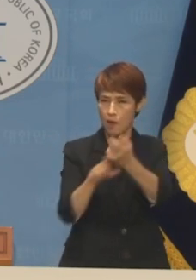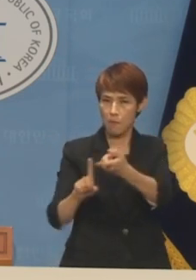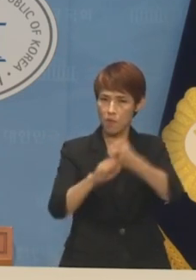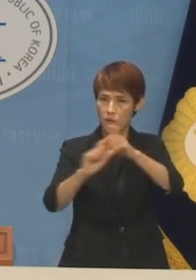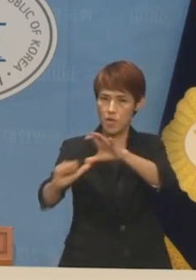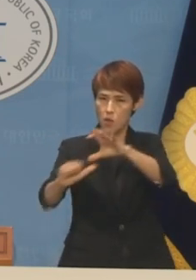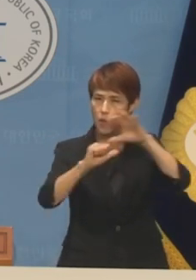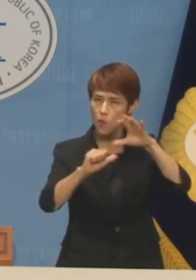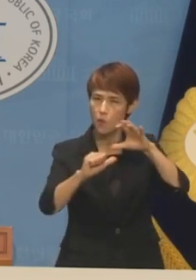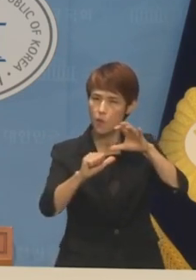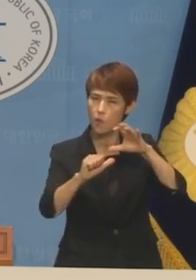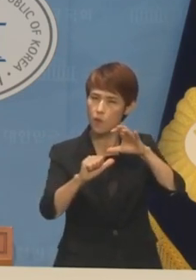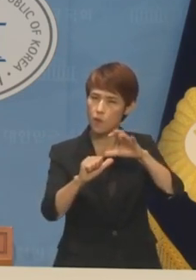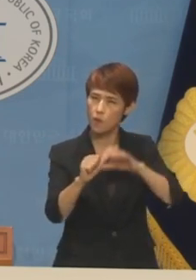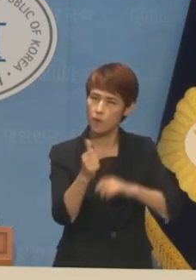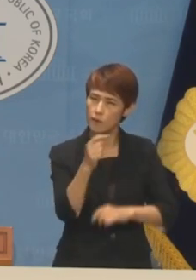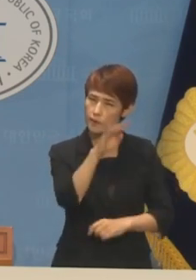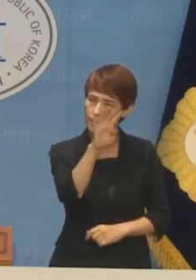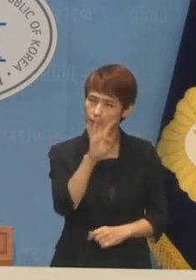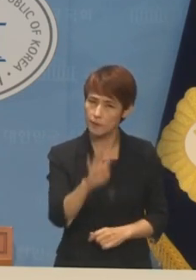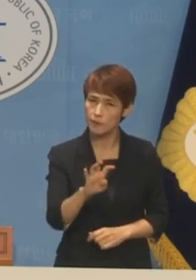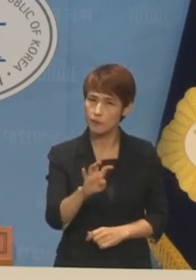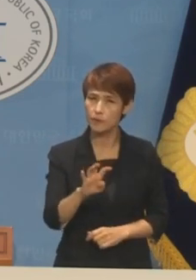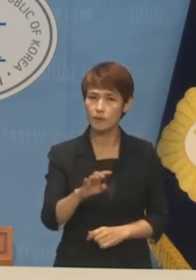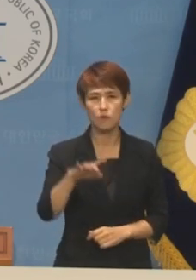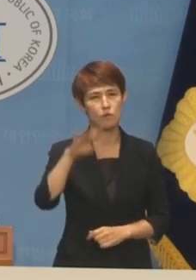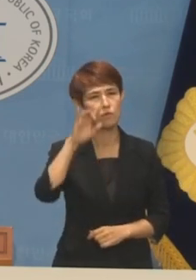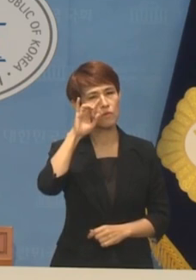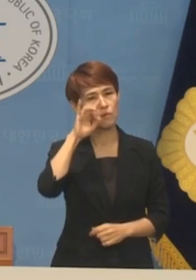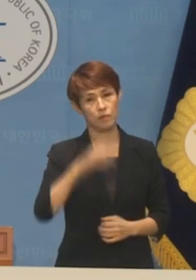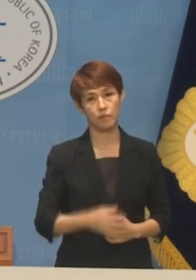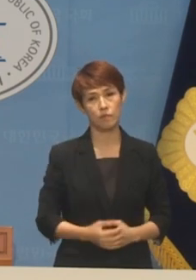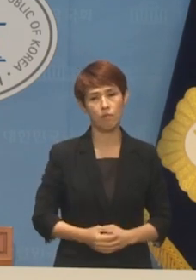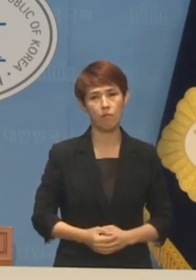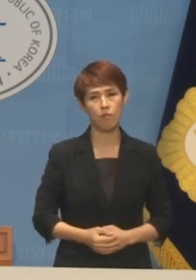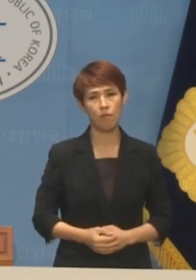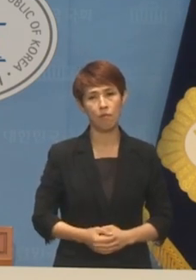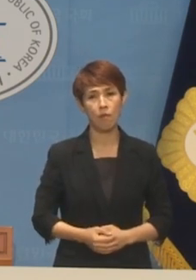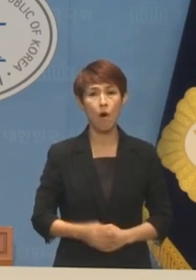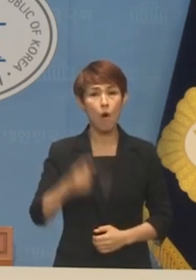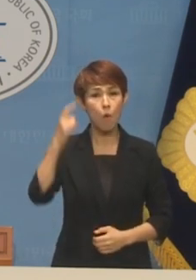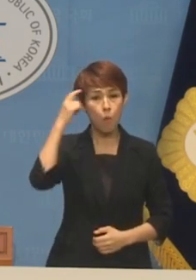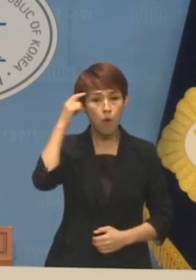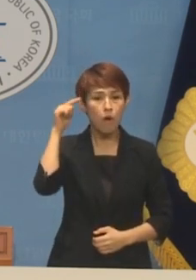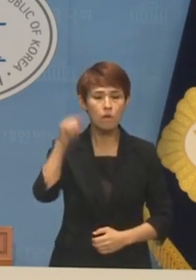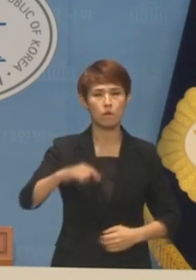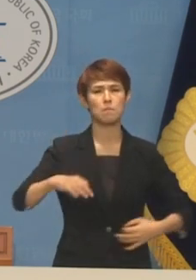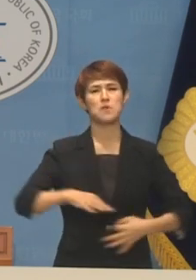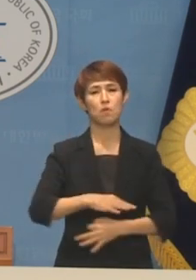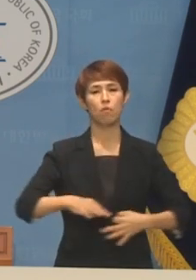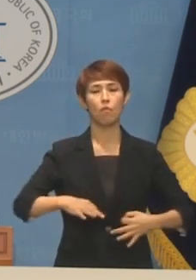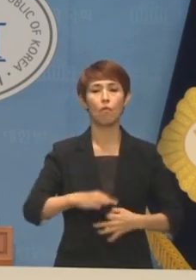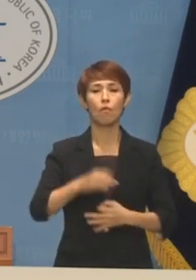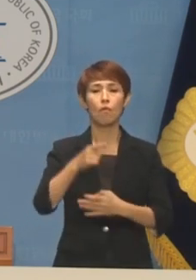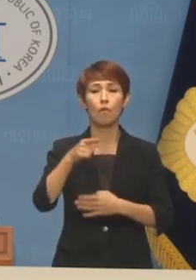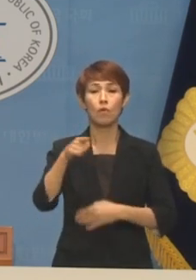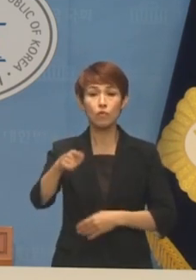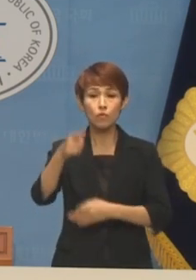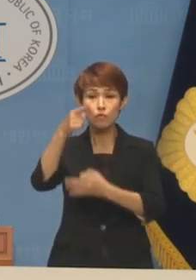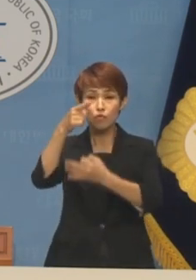이용한 것은 아닙니까? 묻고 싶습니다. 왜 이런 엄청난 비리가 윤석열